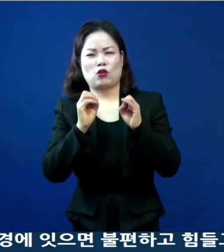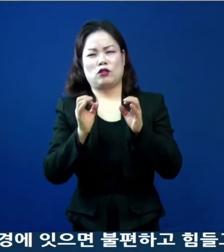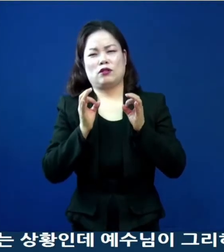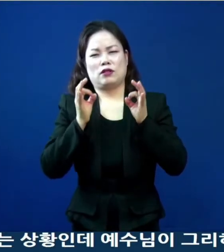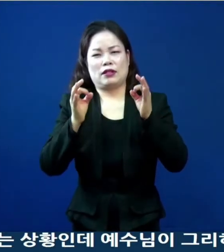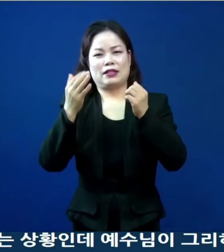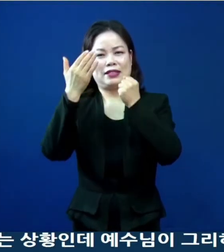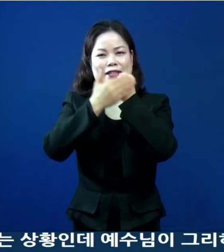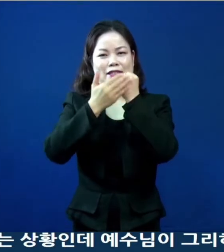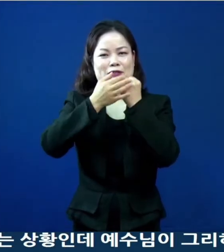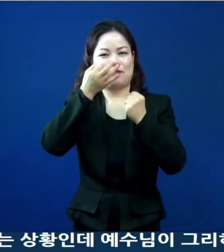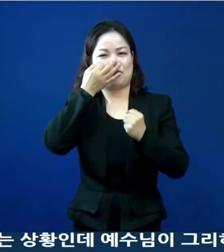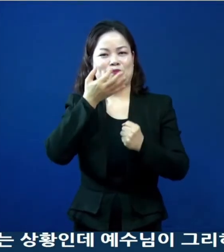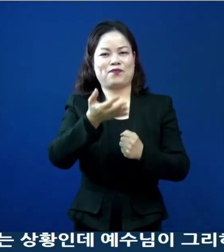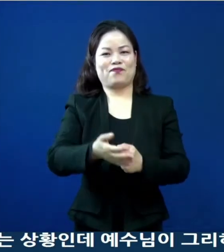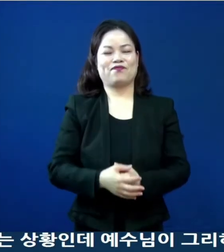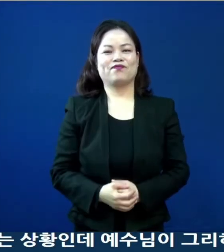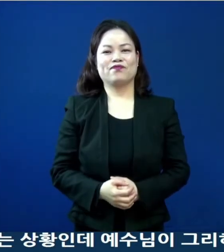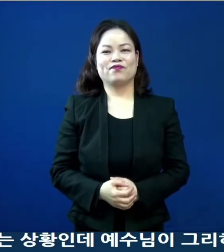했습니다. 사진 한 장 보여드리겠습니다.